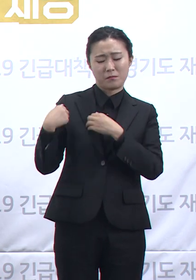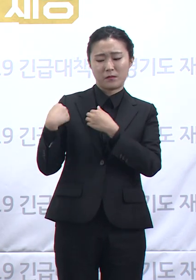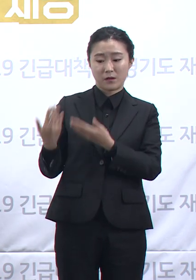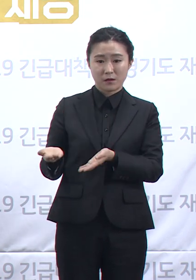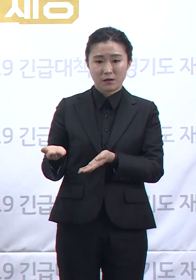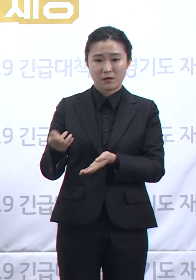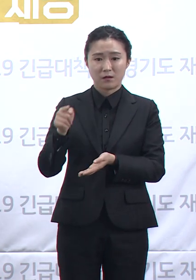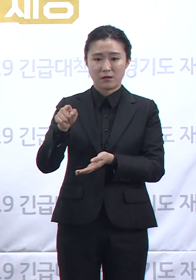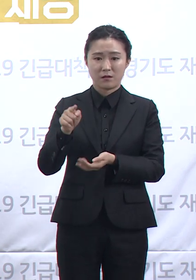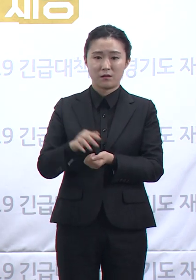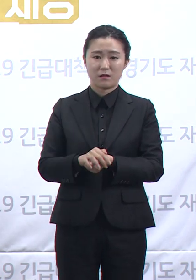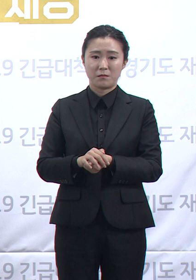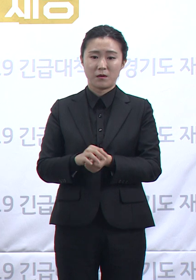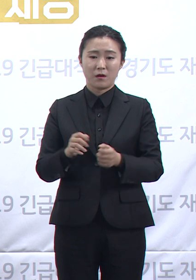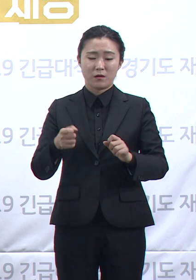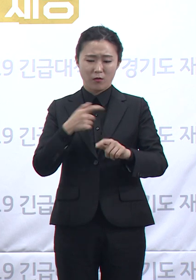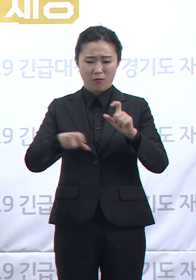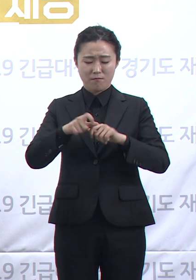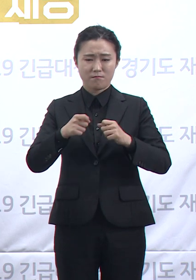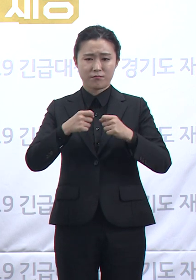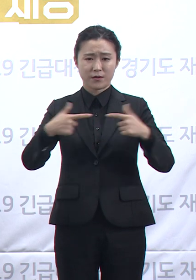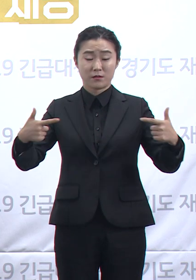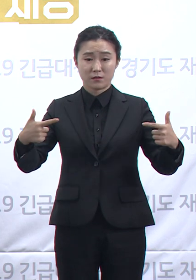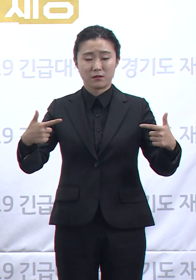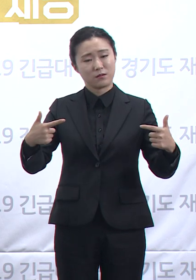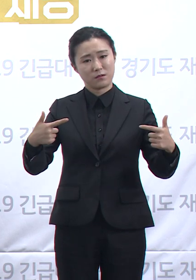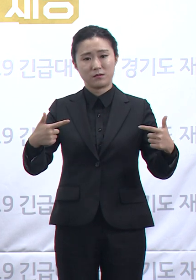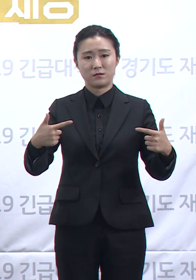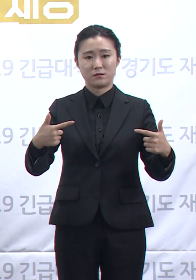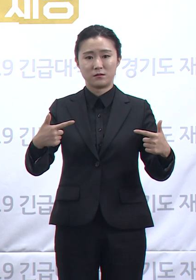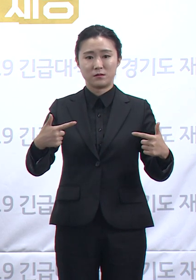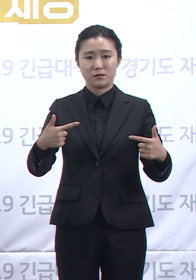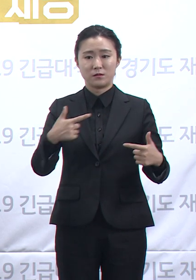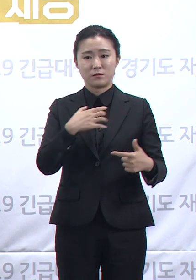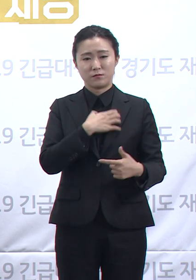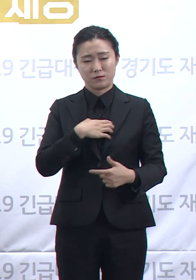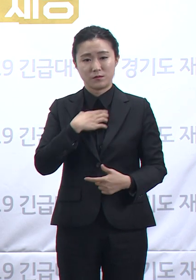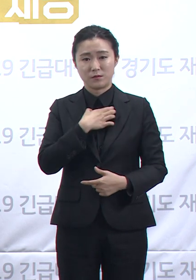이로 인하여 유행의 조절이 어려워지는 것. 그래서 이 유행의 실제